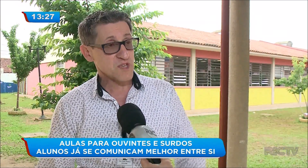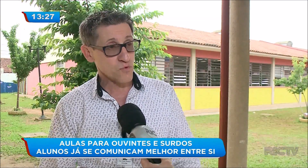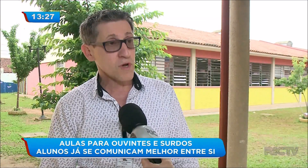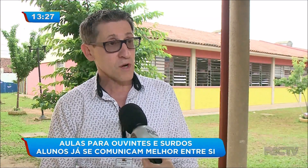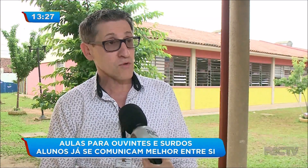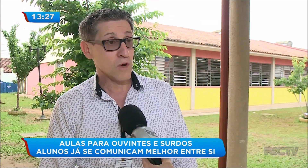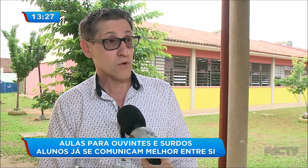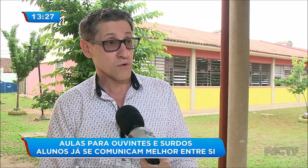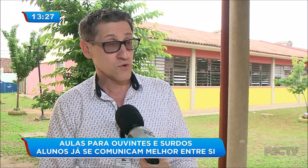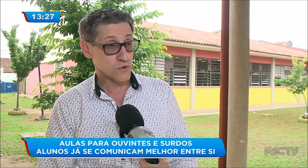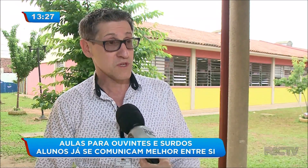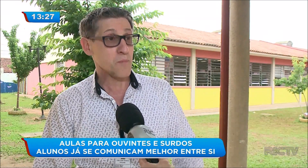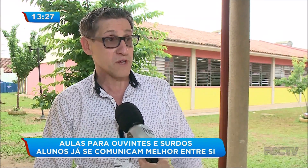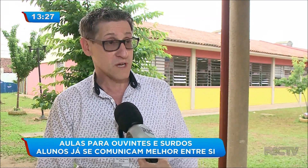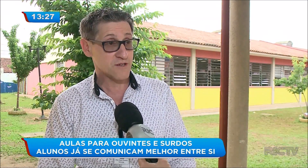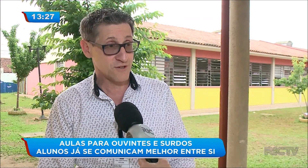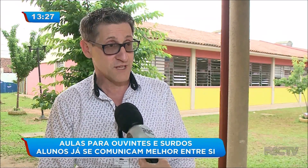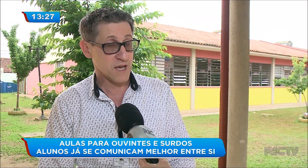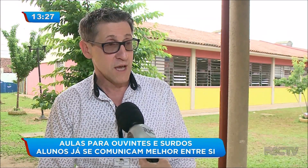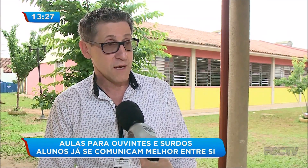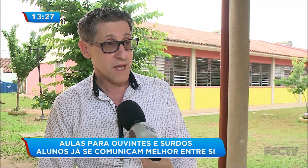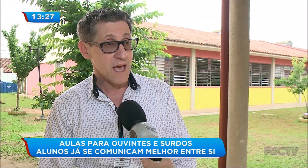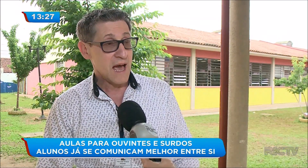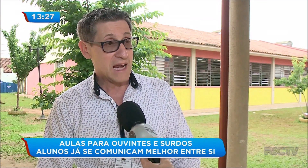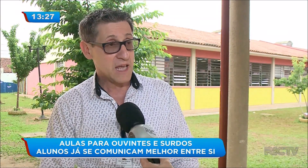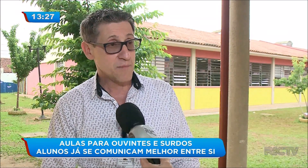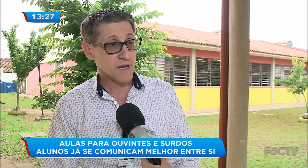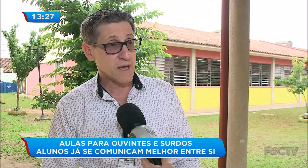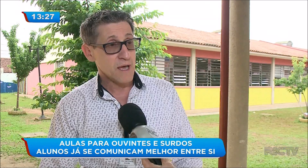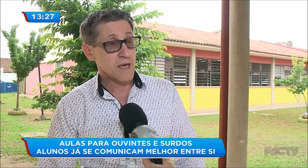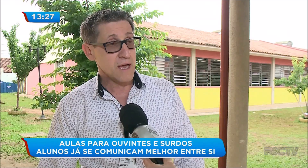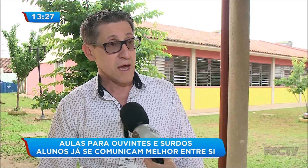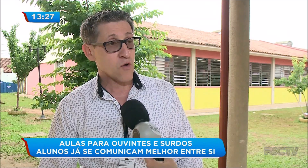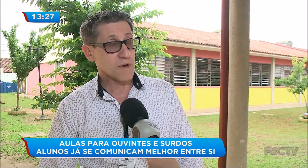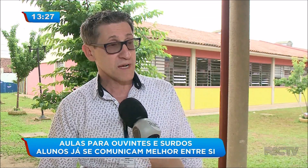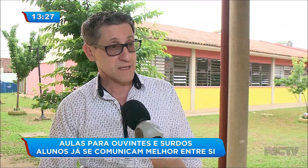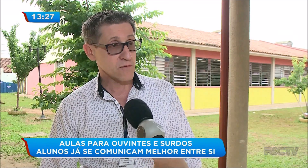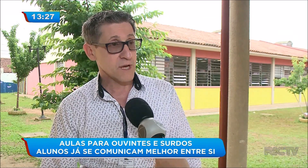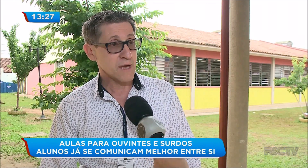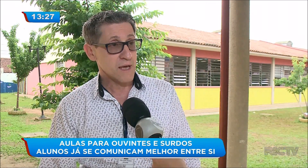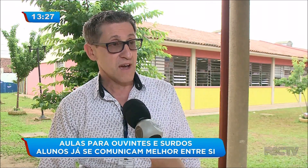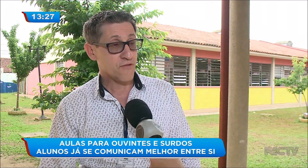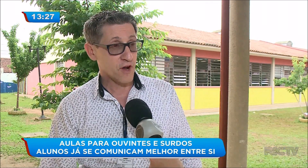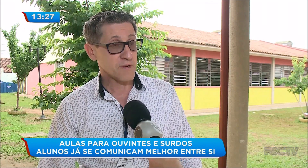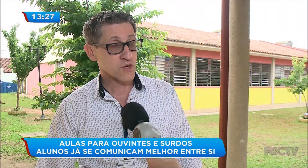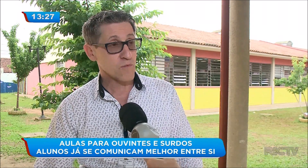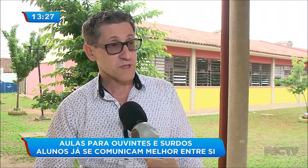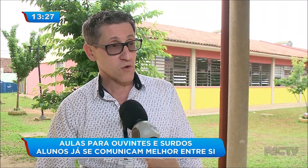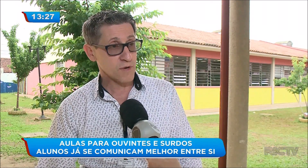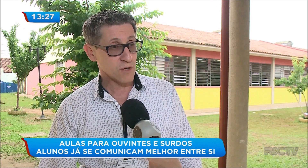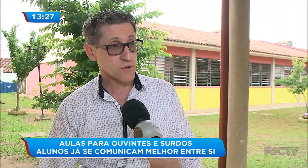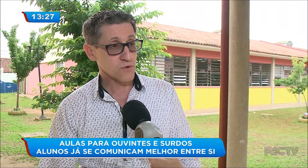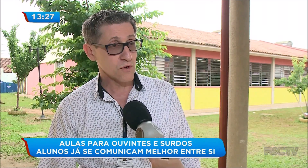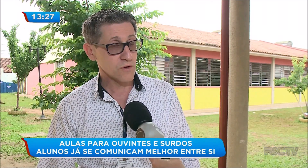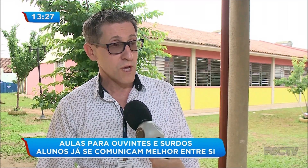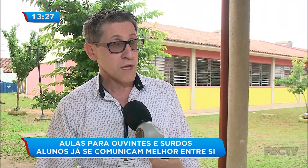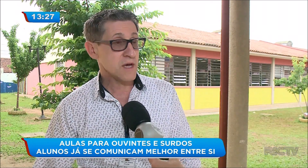o mesmo currículo do aluno surdo. Isso é importante dizer, né, a libra é a comunicação, né, é a forma de como se comunica o surdo e